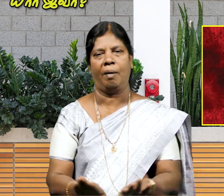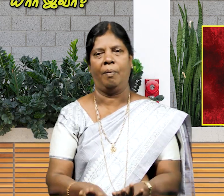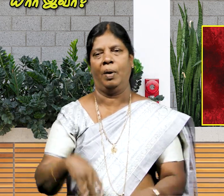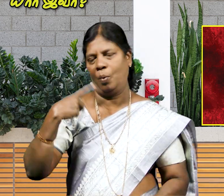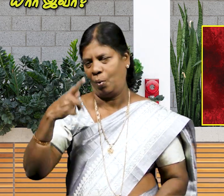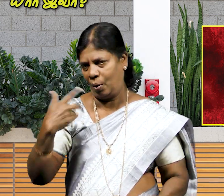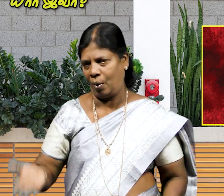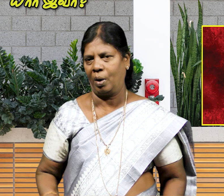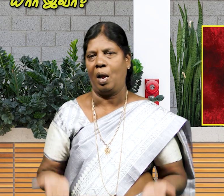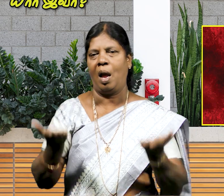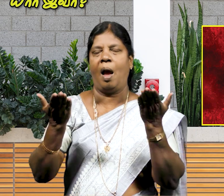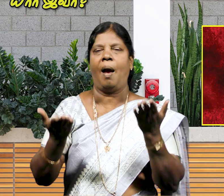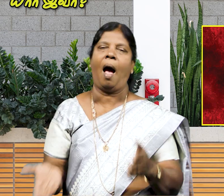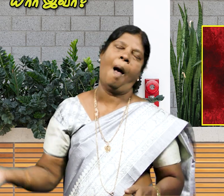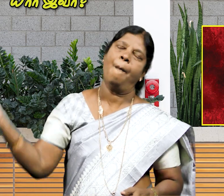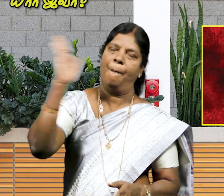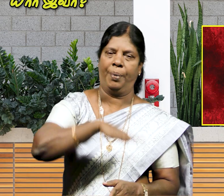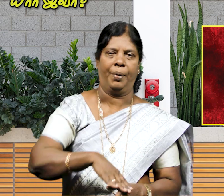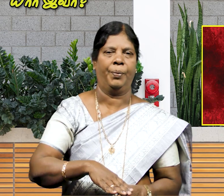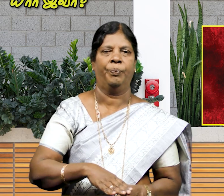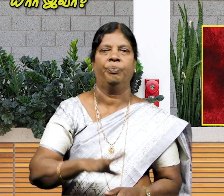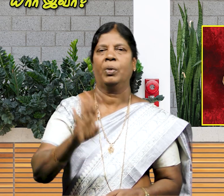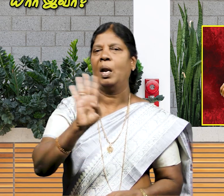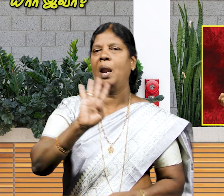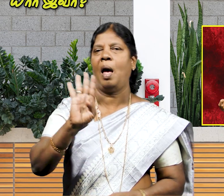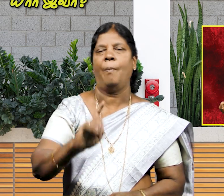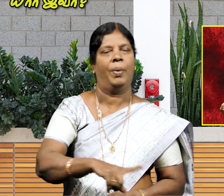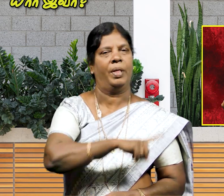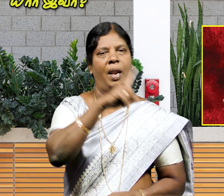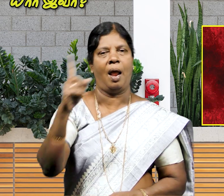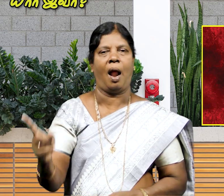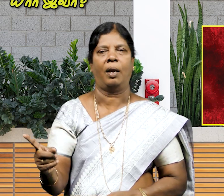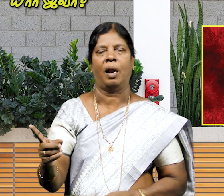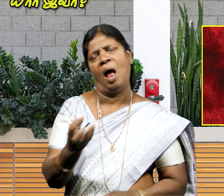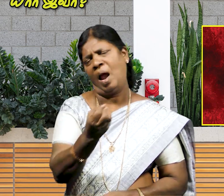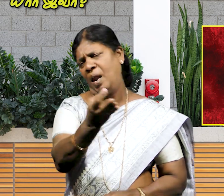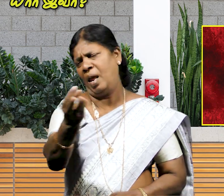கொண்டிருக்கிறார். அன்றைக்கு அவர் அடக்கம் பண்ணப்பட்டு உயிர்த்தெழுந்ததுக்கு பிறகு